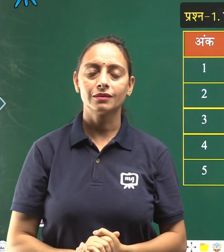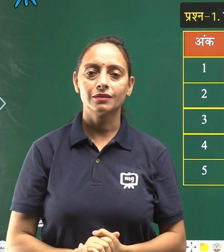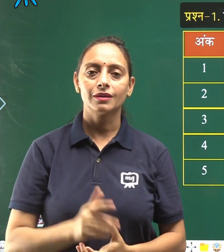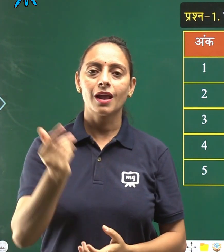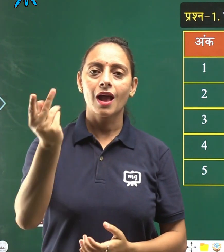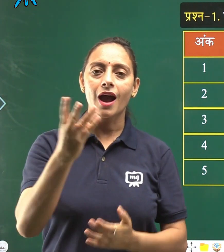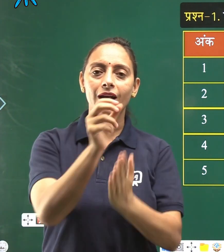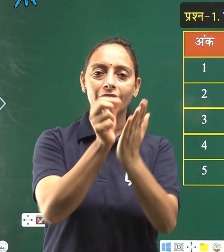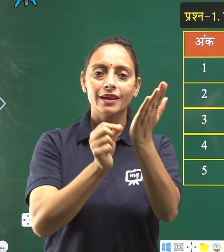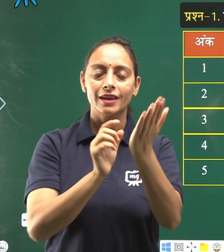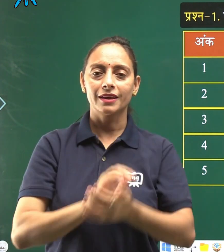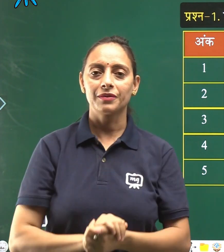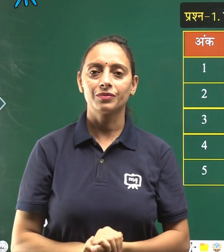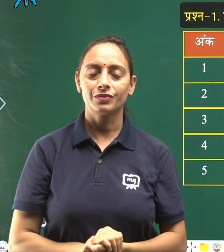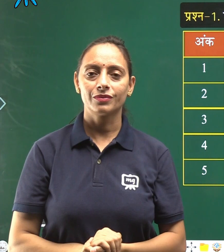अंक लिखिए।